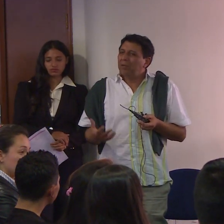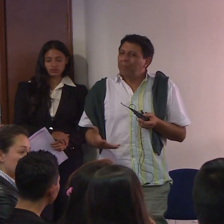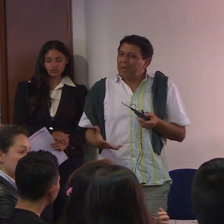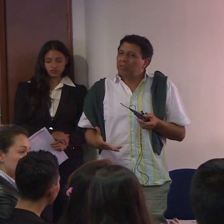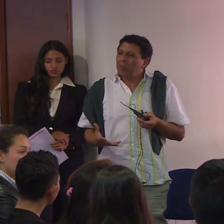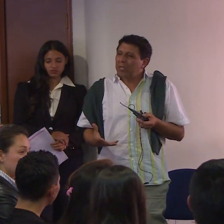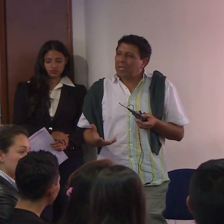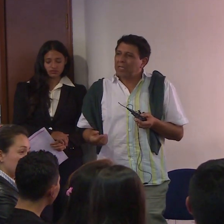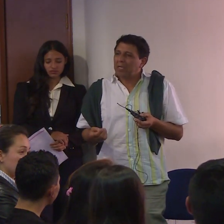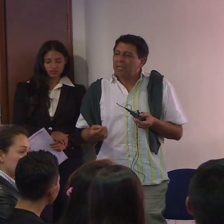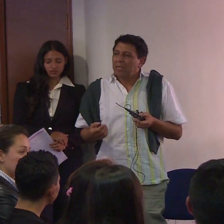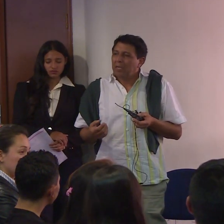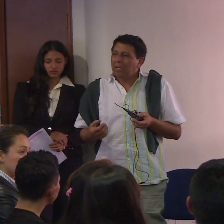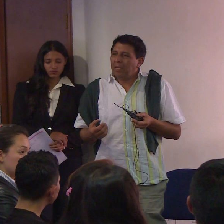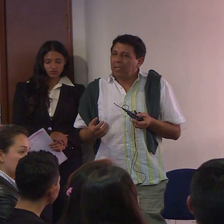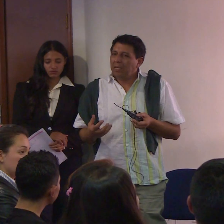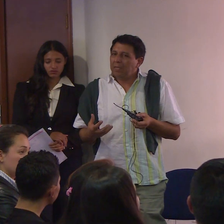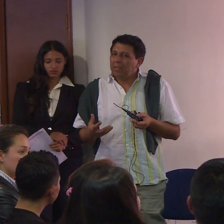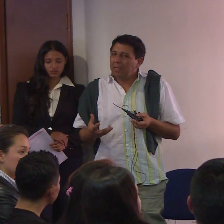realmente tienen un impacto muy grande